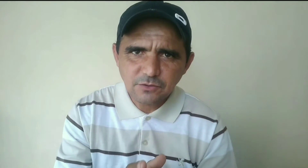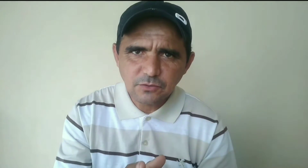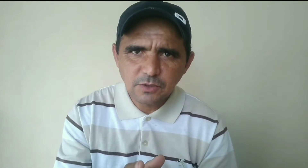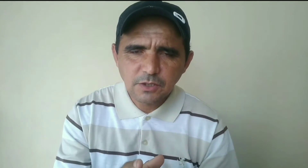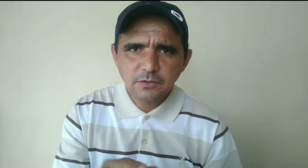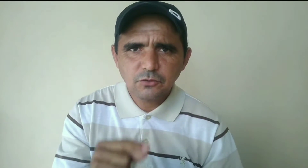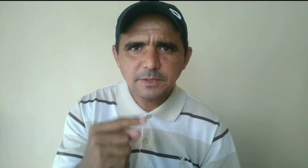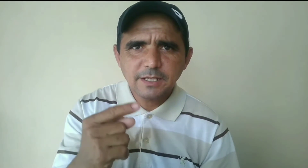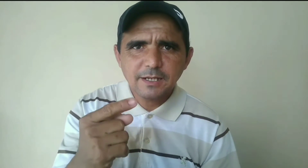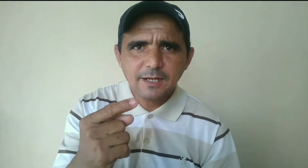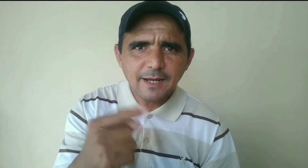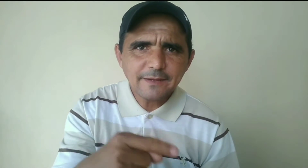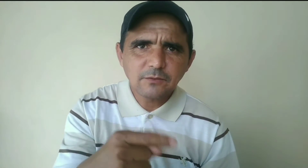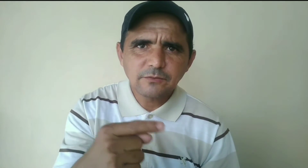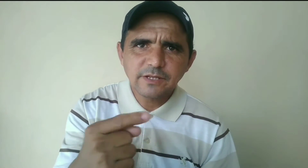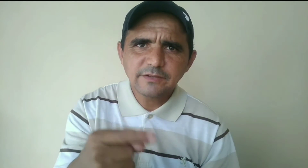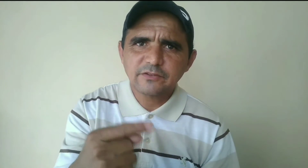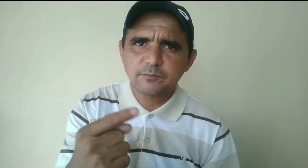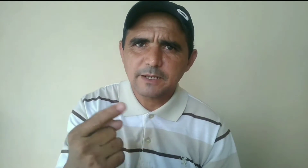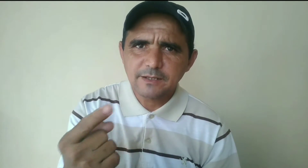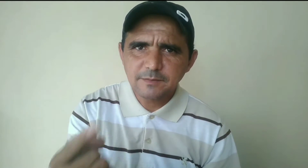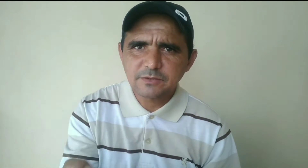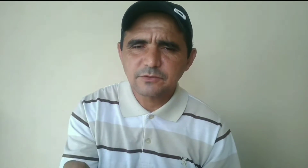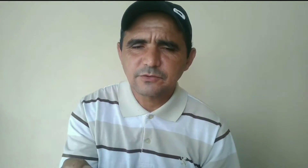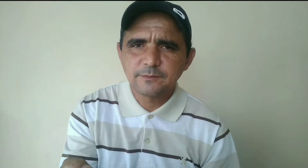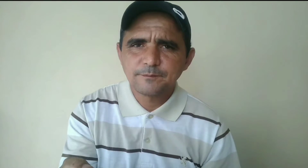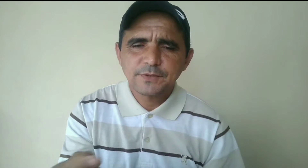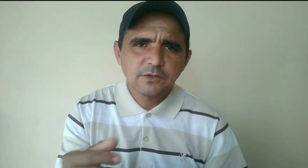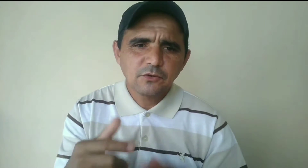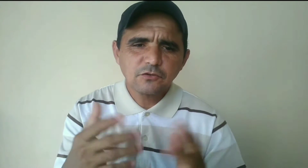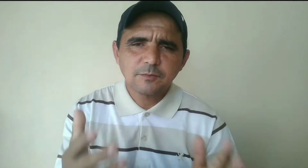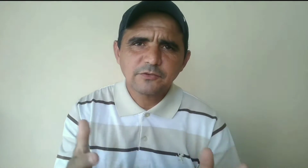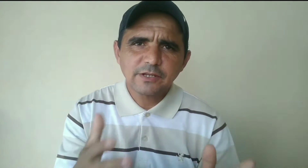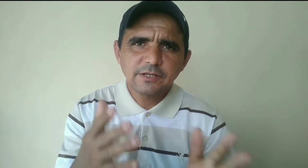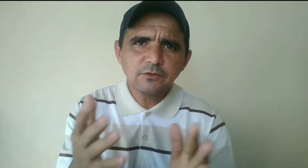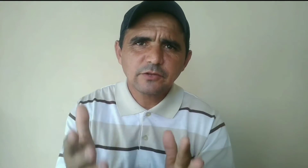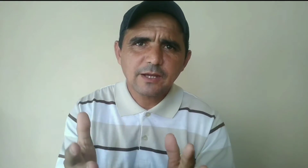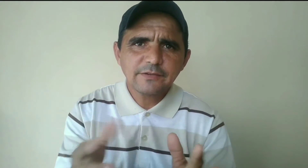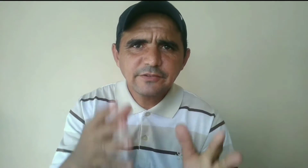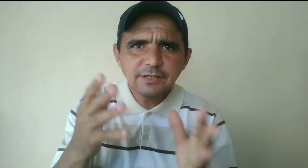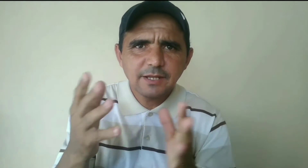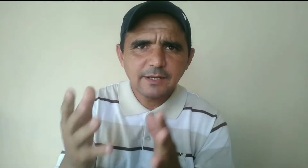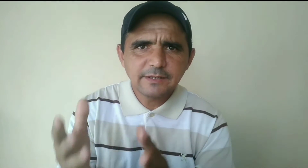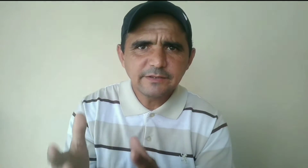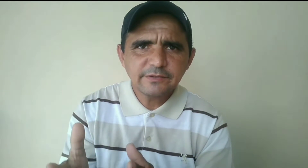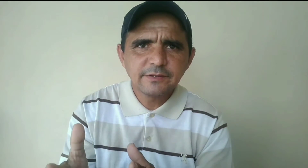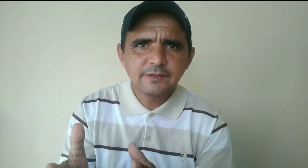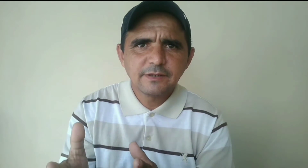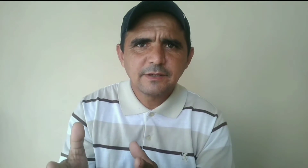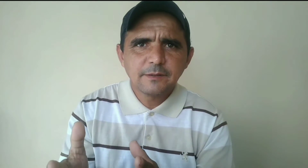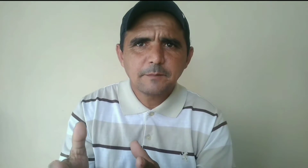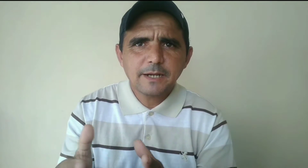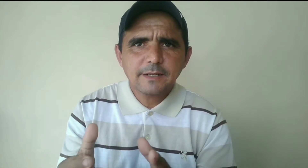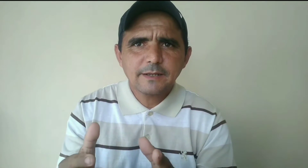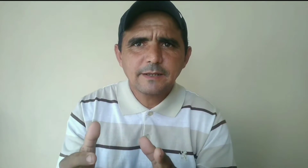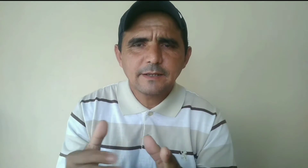aprendendo sobre cada um desses parâmetros, nós vamos aqui usar sinais para,